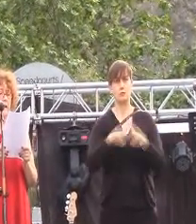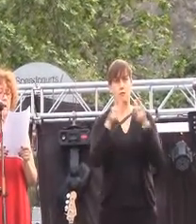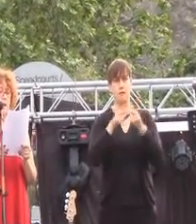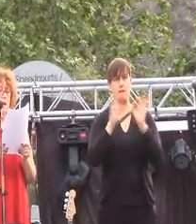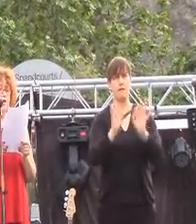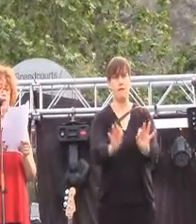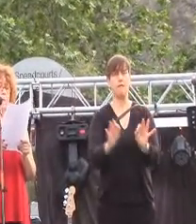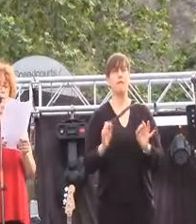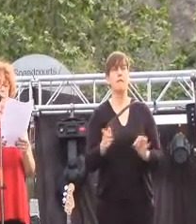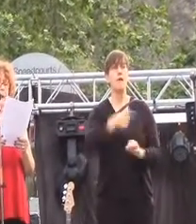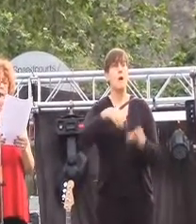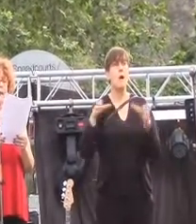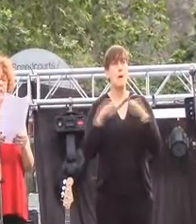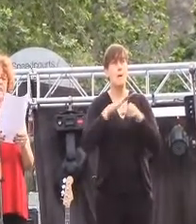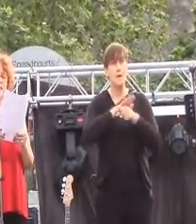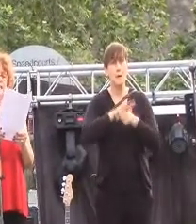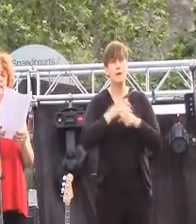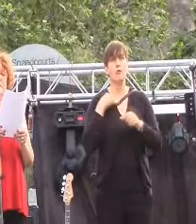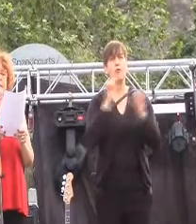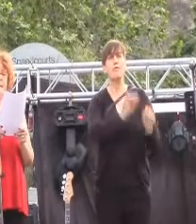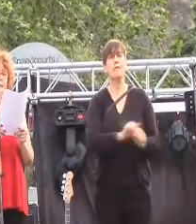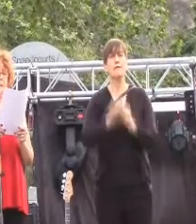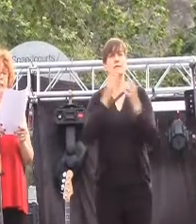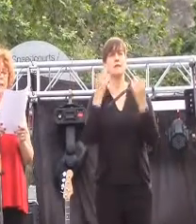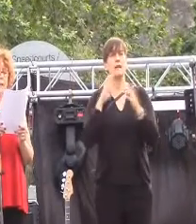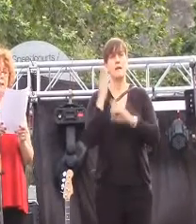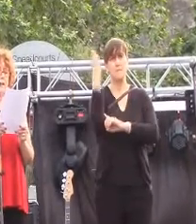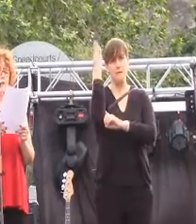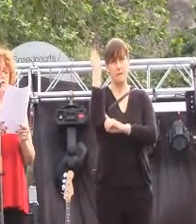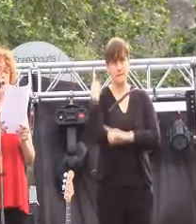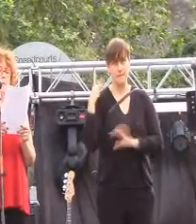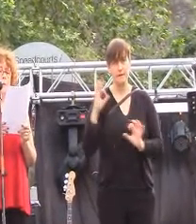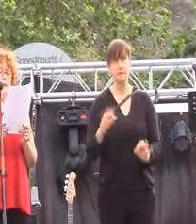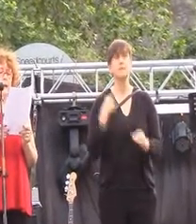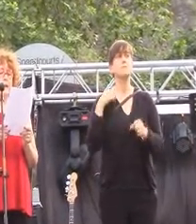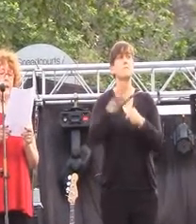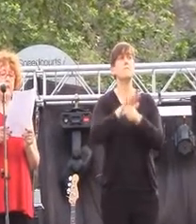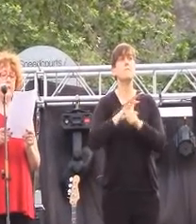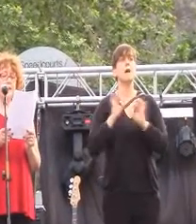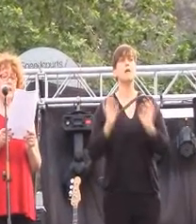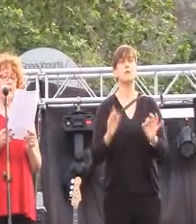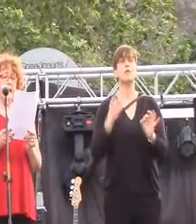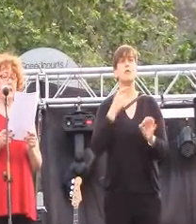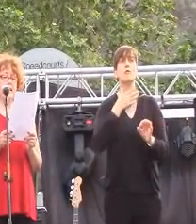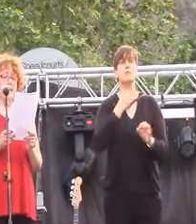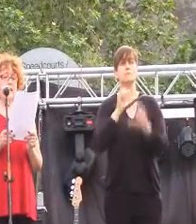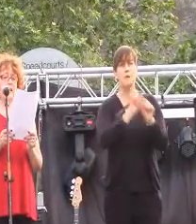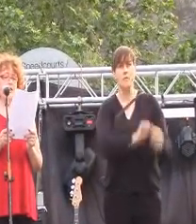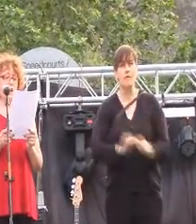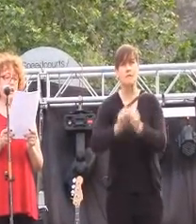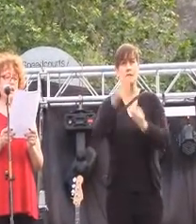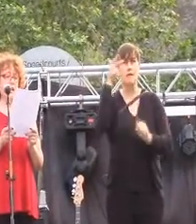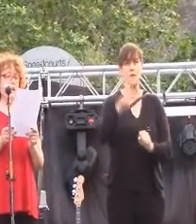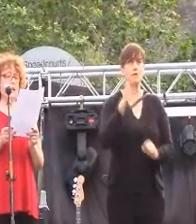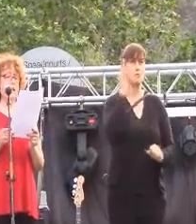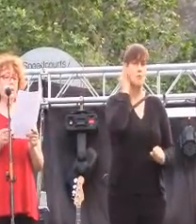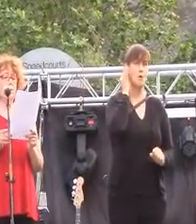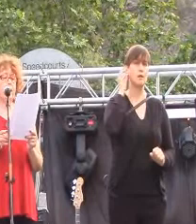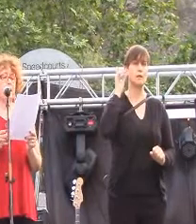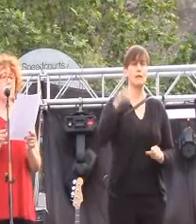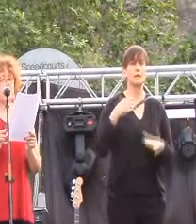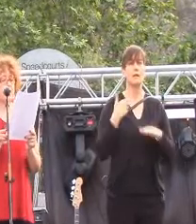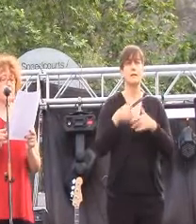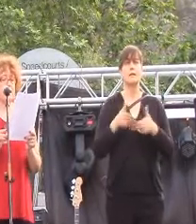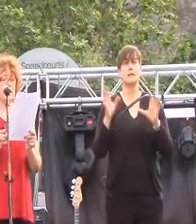social. Som un barri que defensa el medi ambient. Som un barri que defensa els drets de les dones i